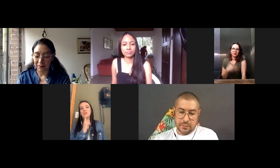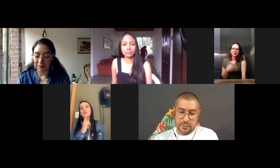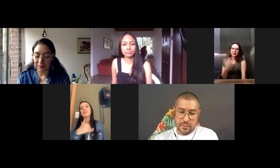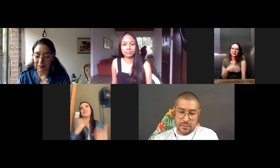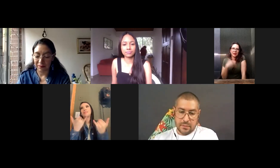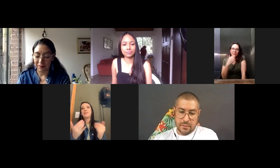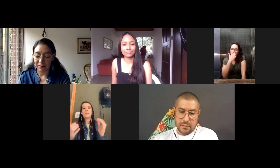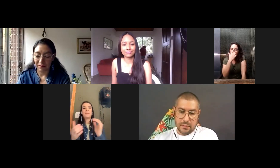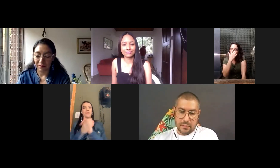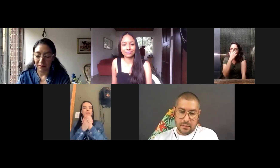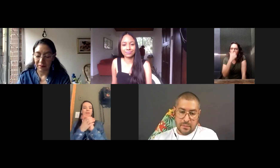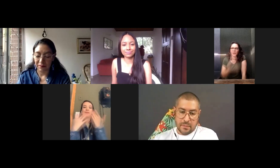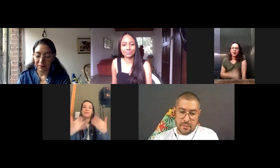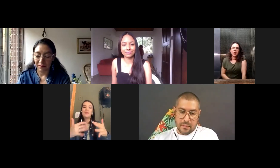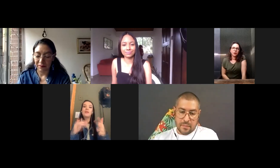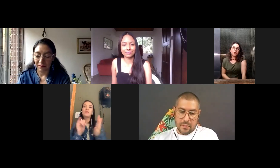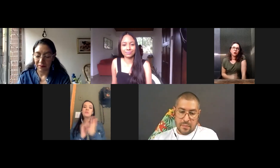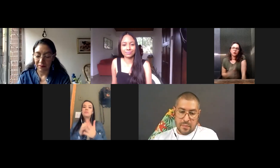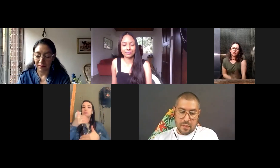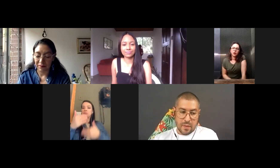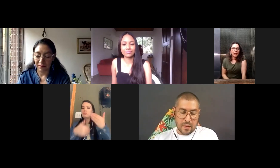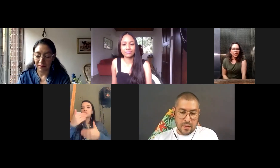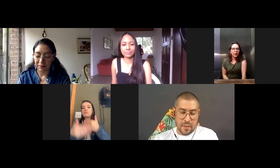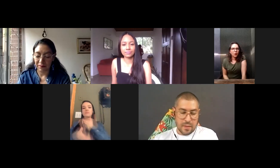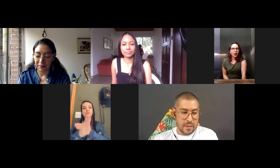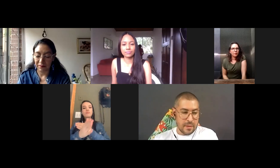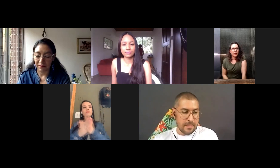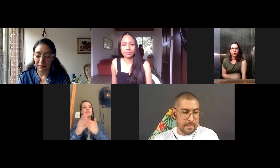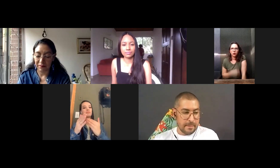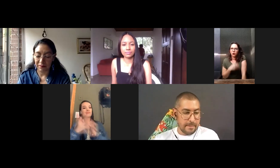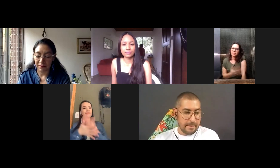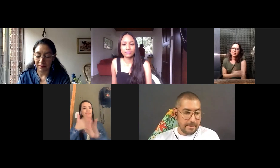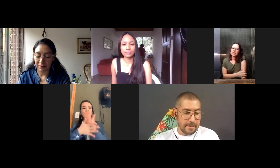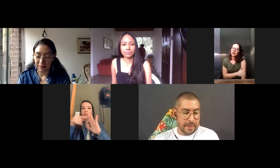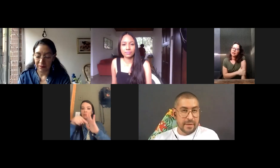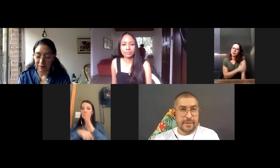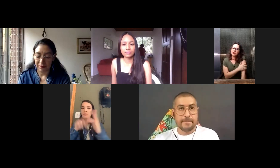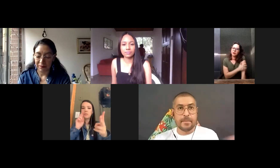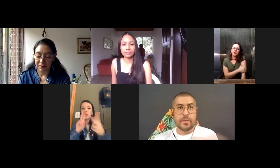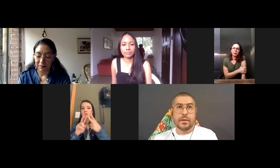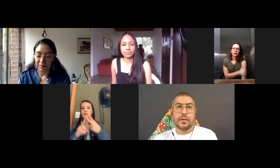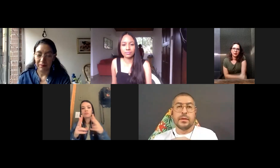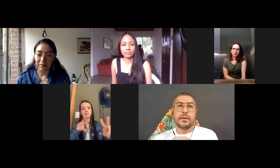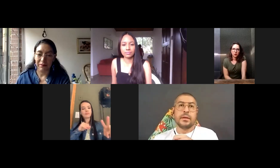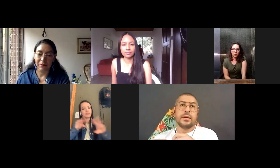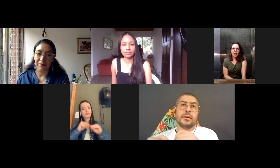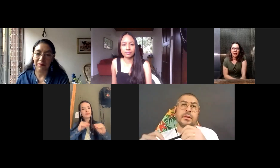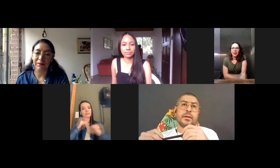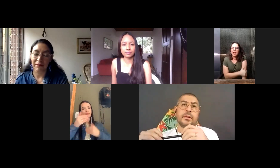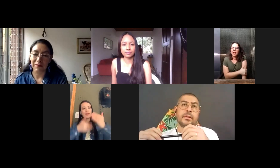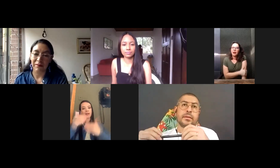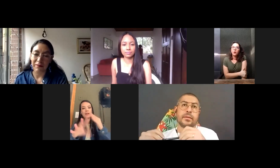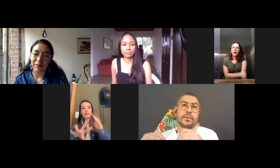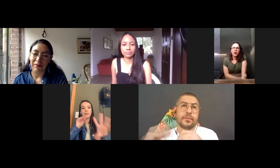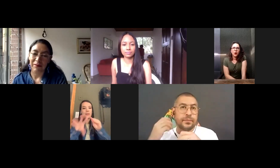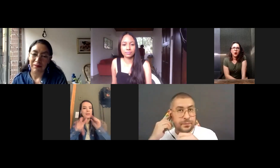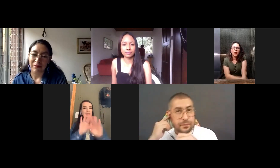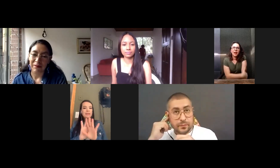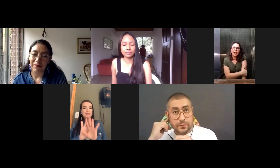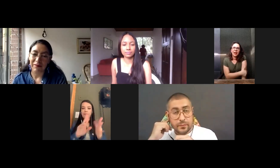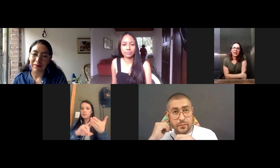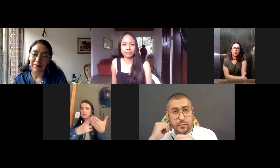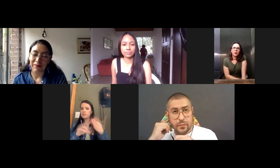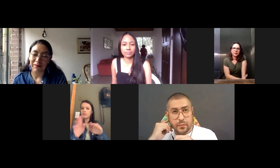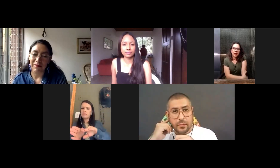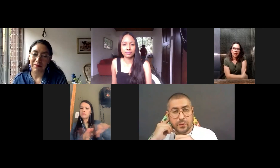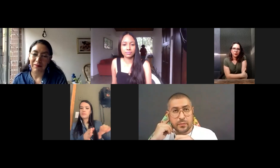entonces seguí como trabajando y conociendo la lengua, pero no desde el servicio de interpretación. Luego,